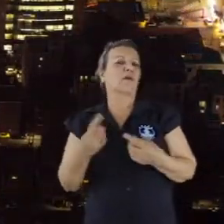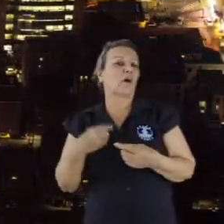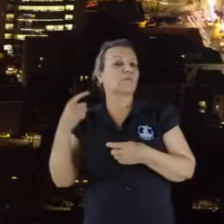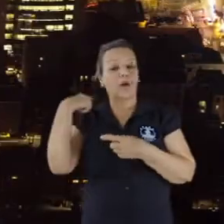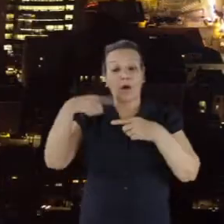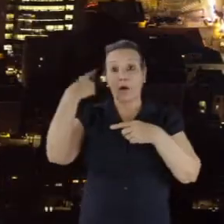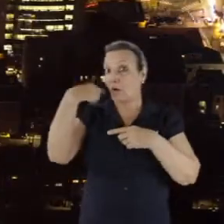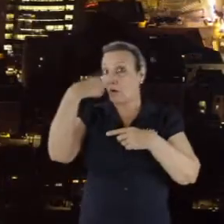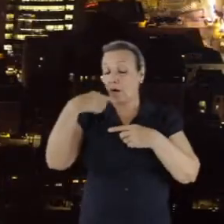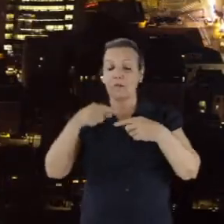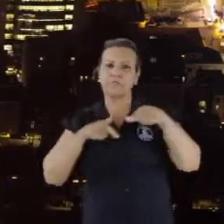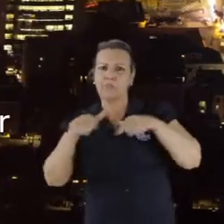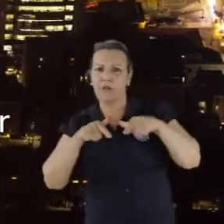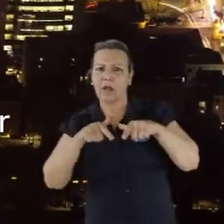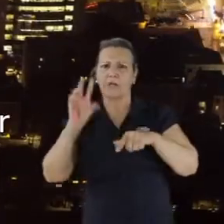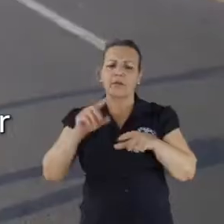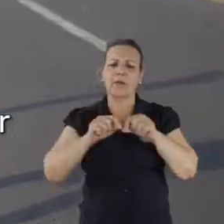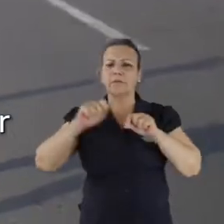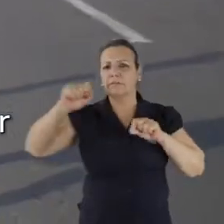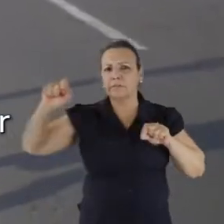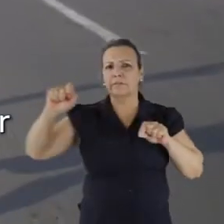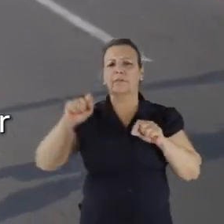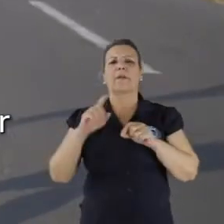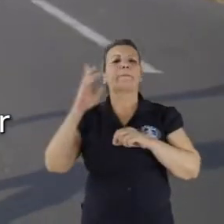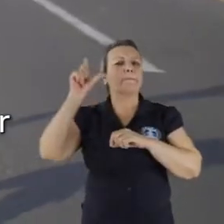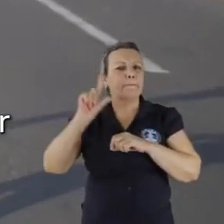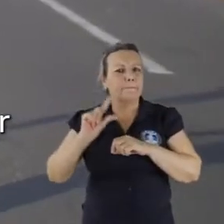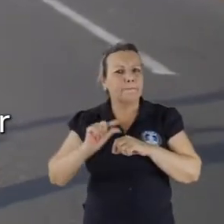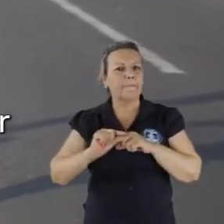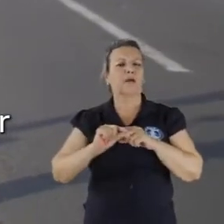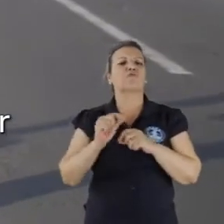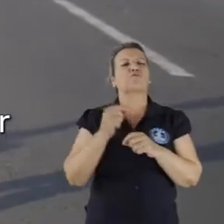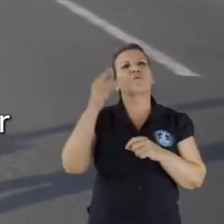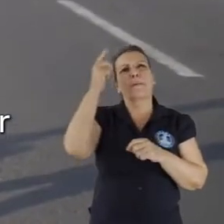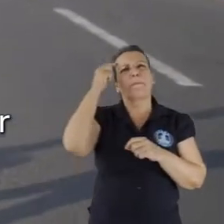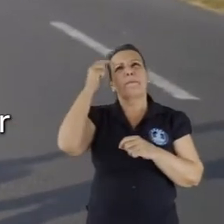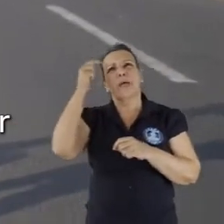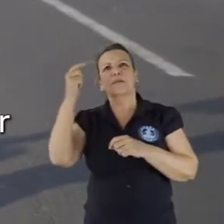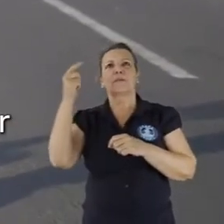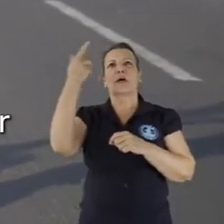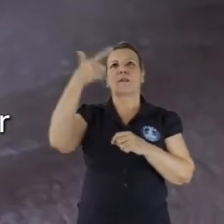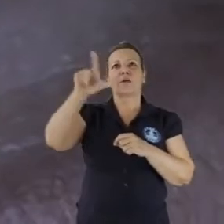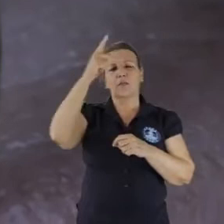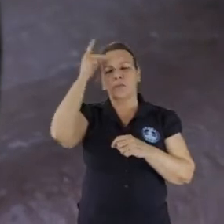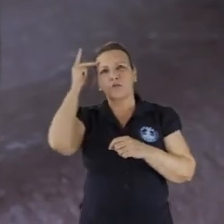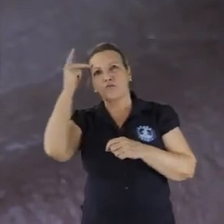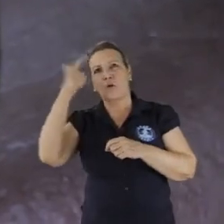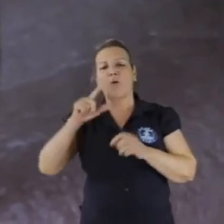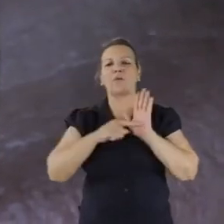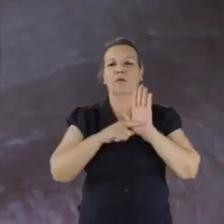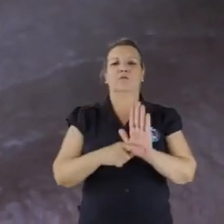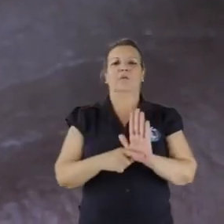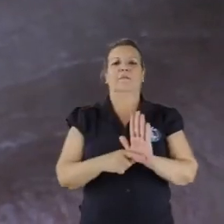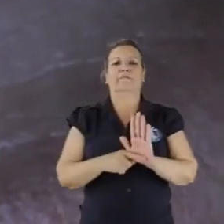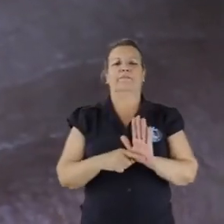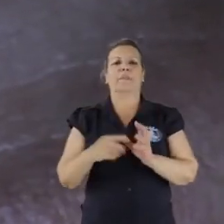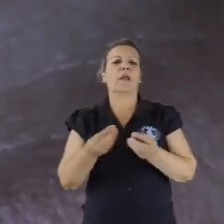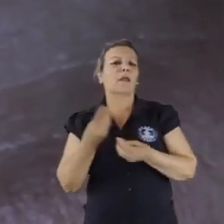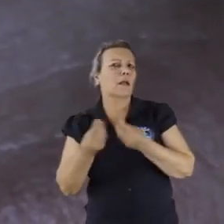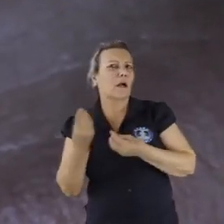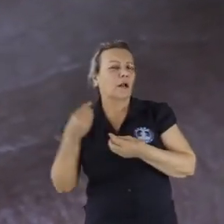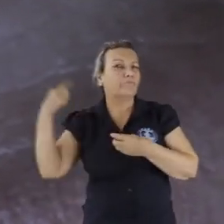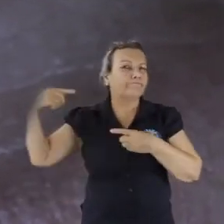semanais de trabalho cada vez mais longas, menos condições teremos de pensar no próximo ou em ajudá-lo. Canonizamos o trabalho